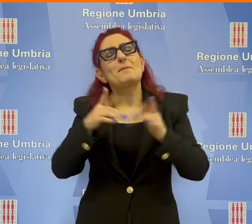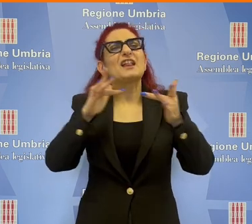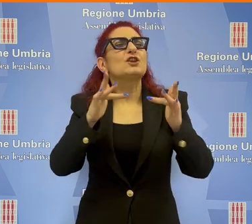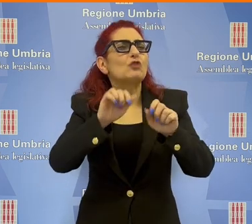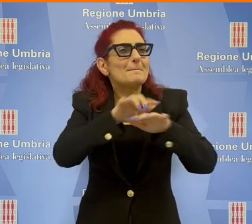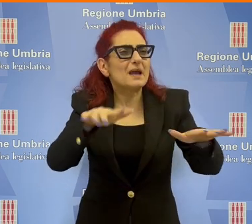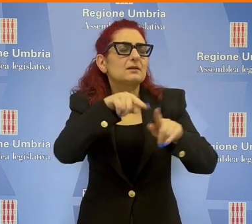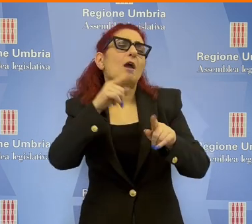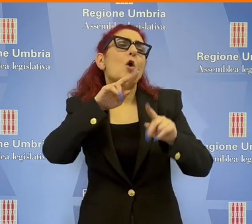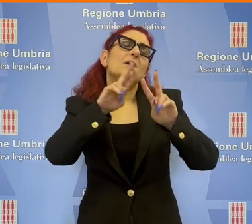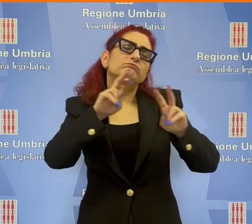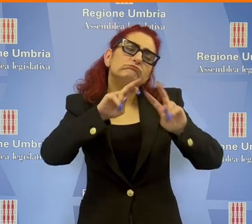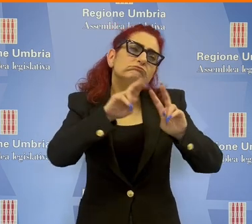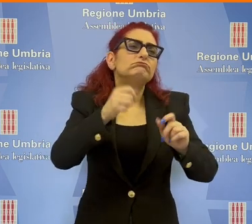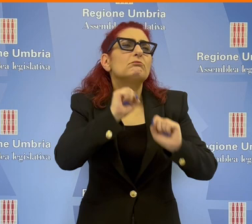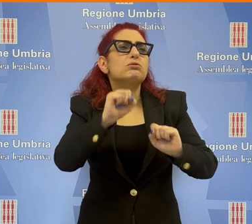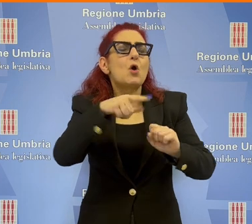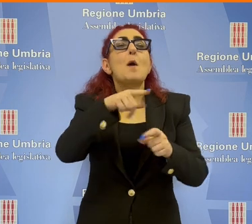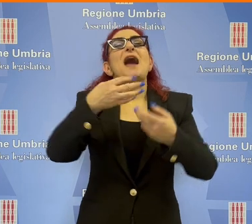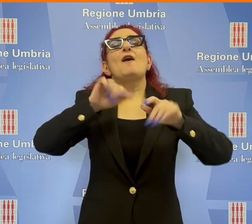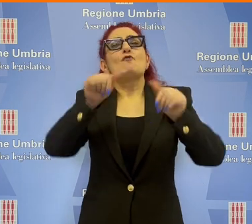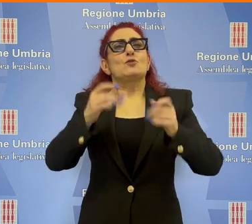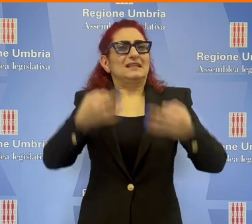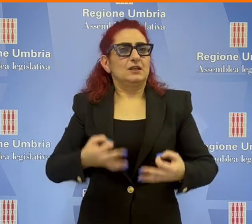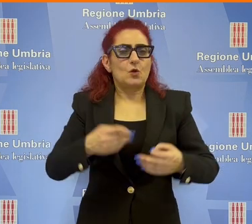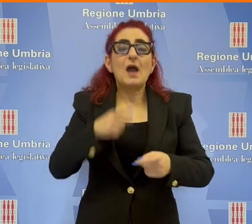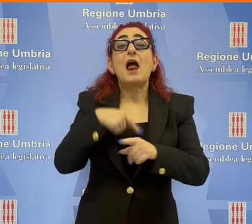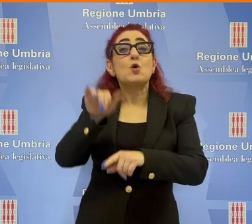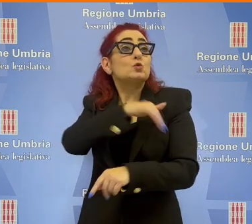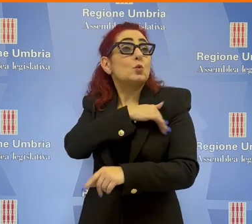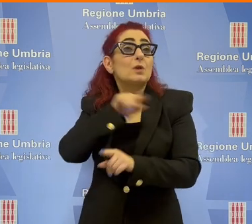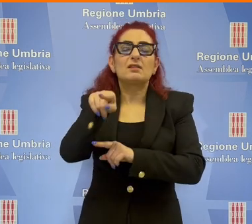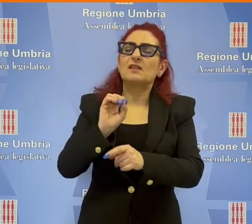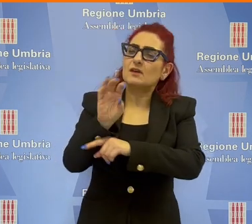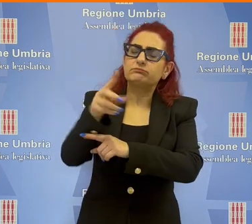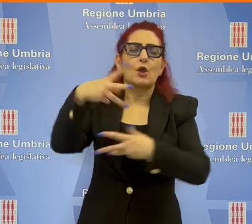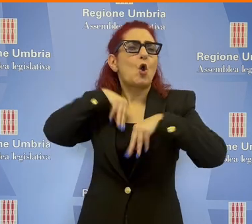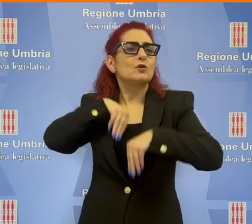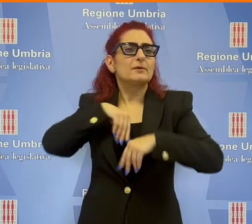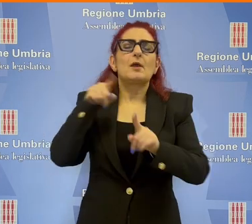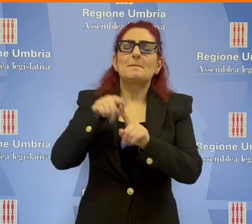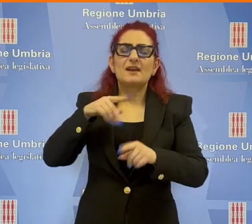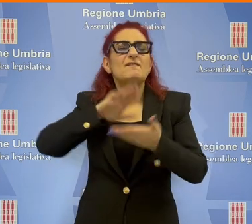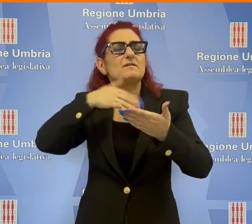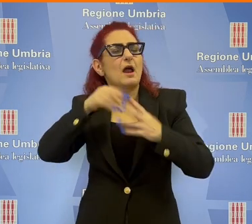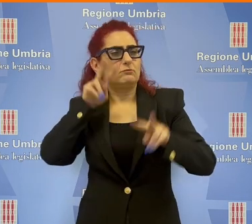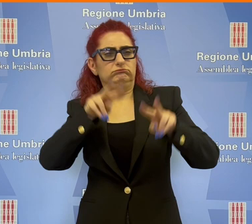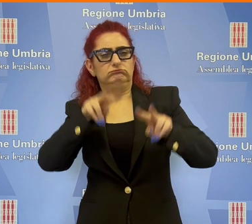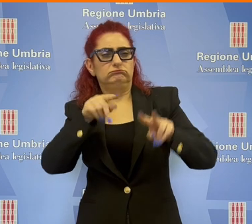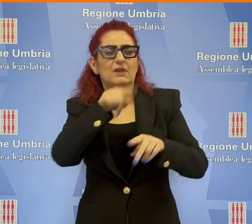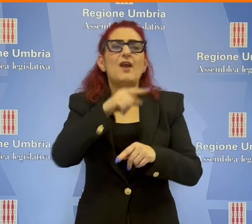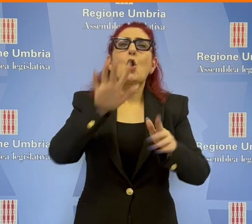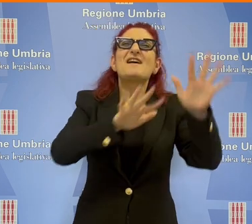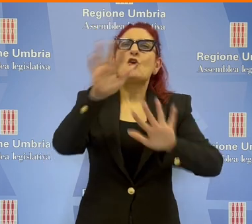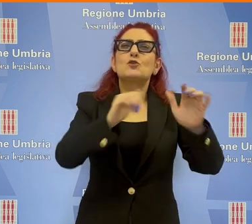modo consapevole e sicuro. L'obiettivo è quindi equipaggiare gli studenti con le competenze necessarie per valutare